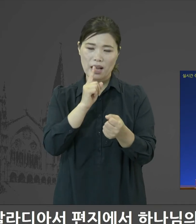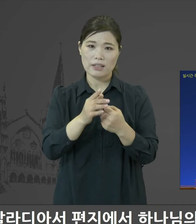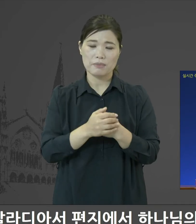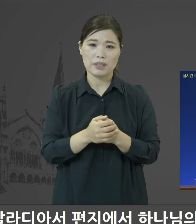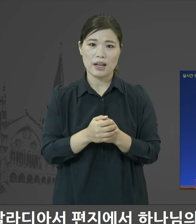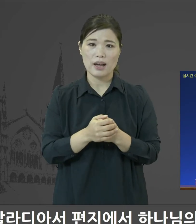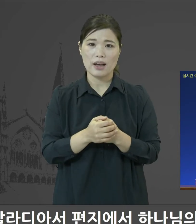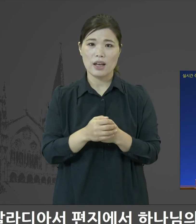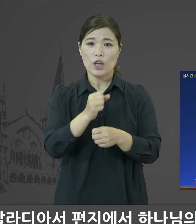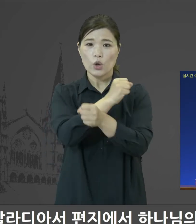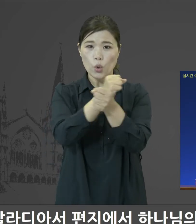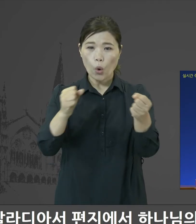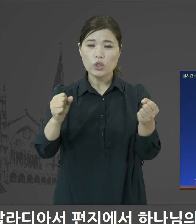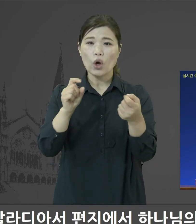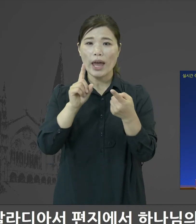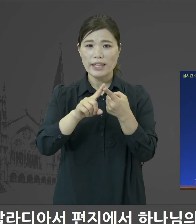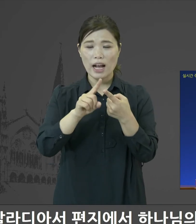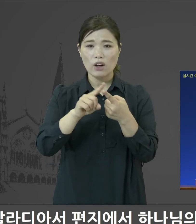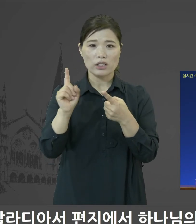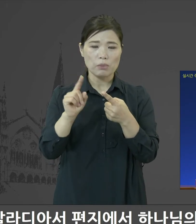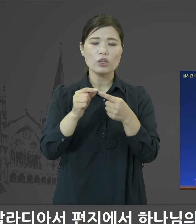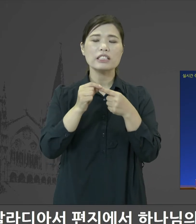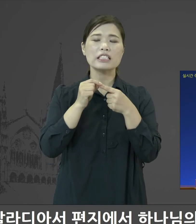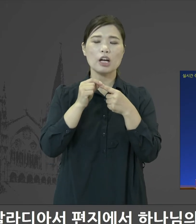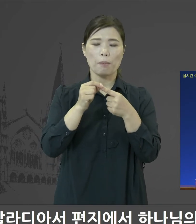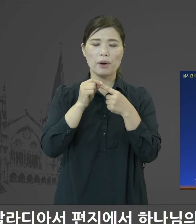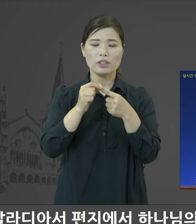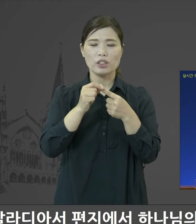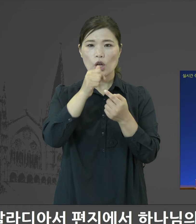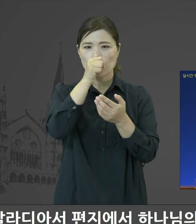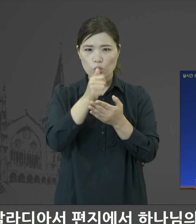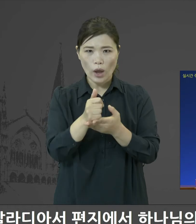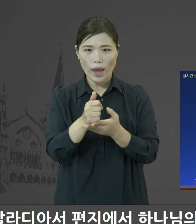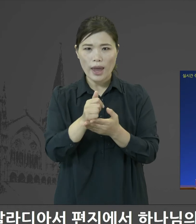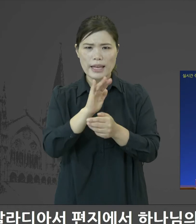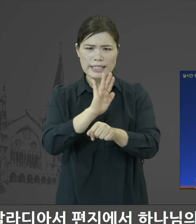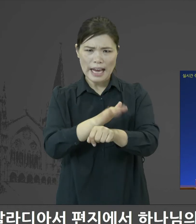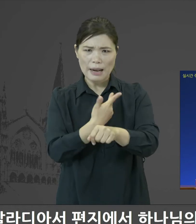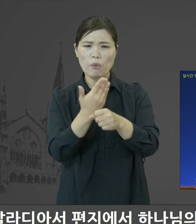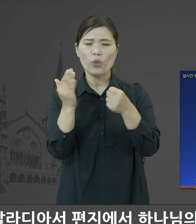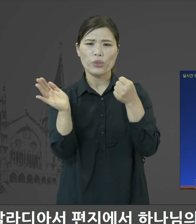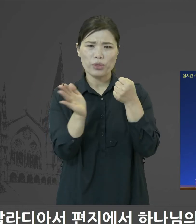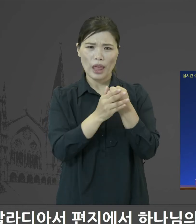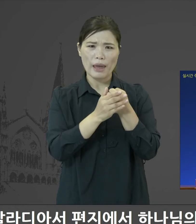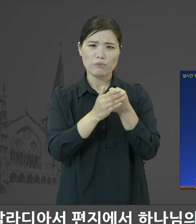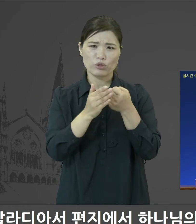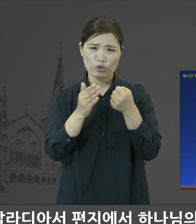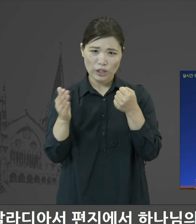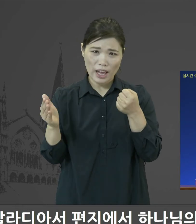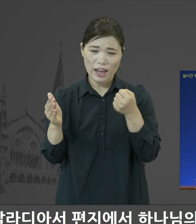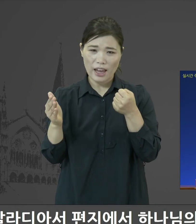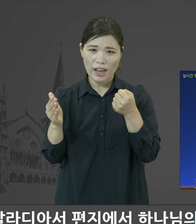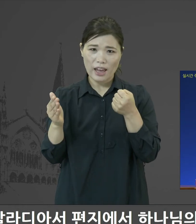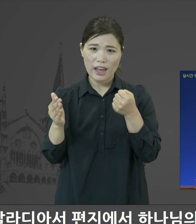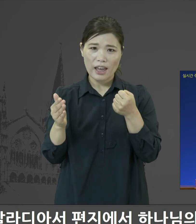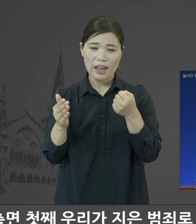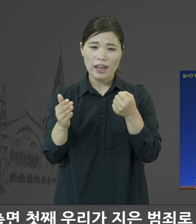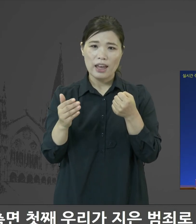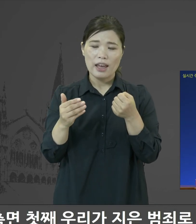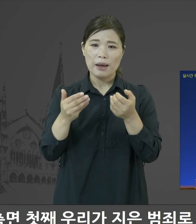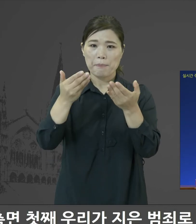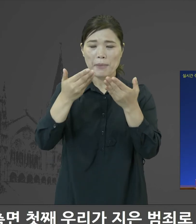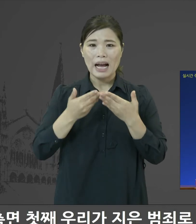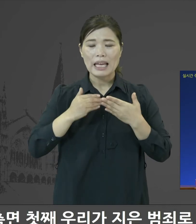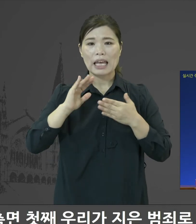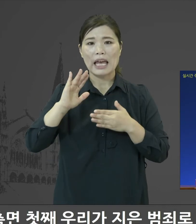지은 범죄로 인해서, 우리가 지은 잘못으로 인해서 생긴 책무를 면해주는